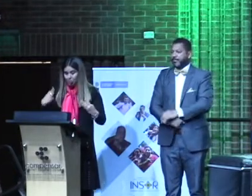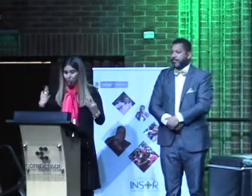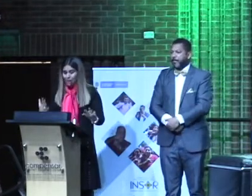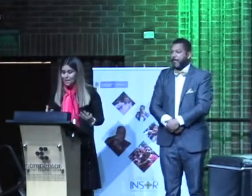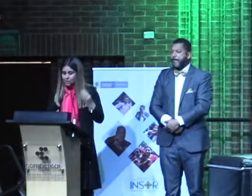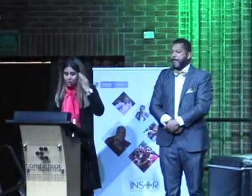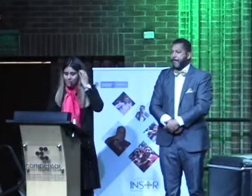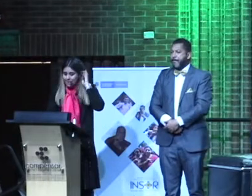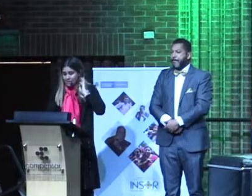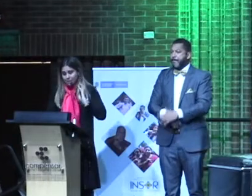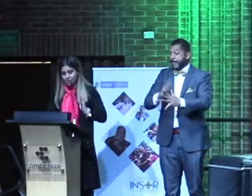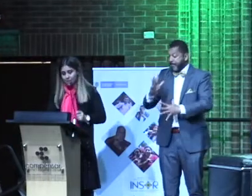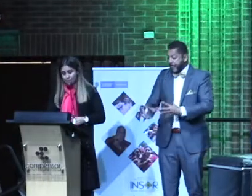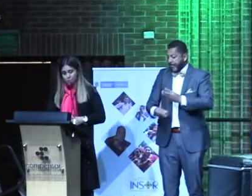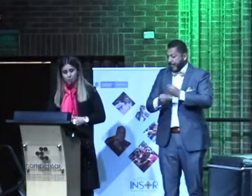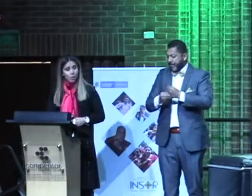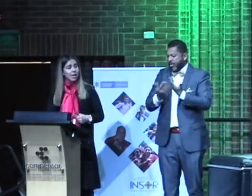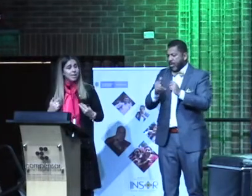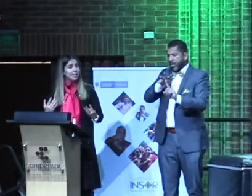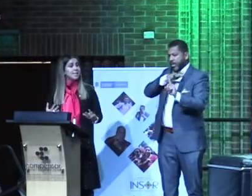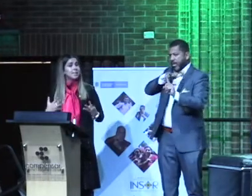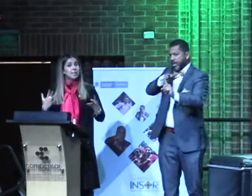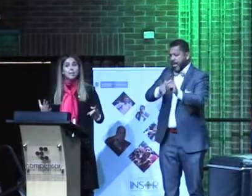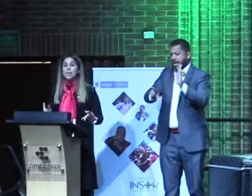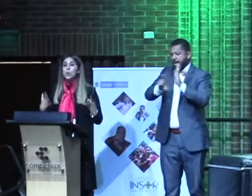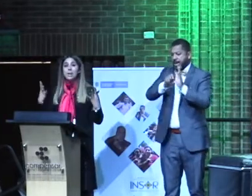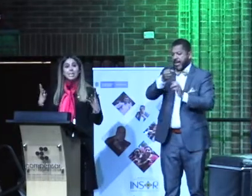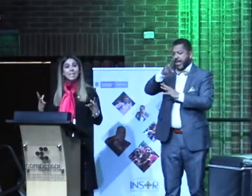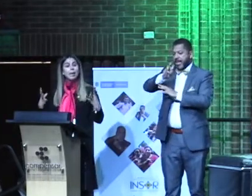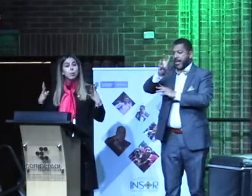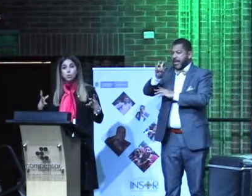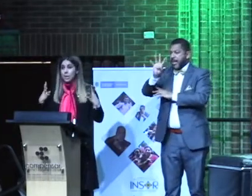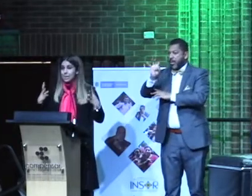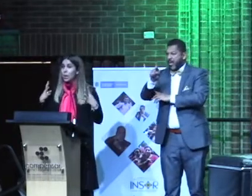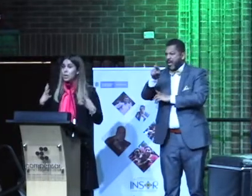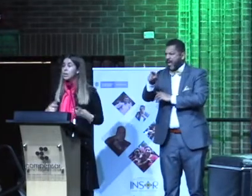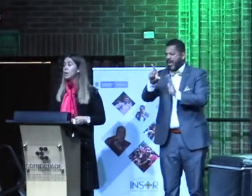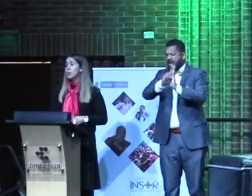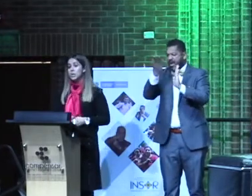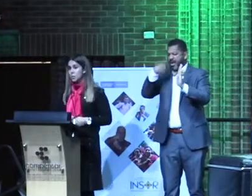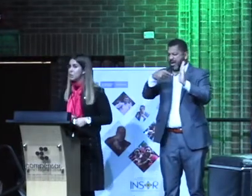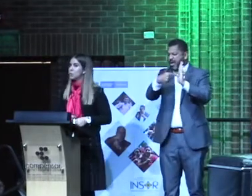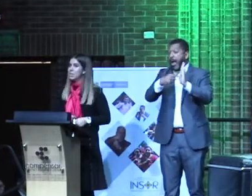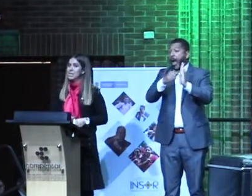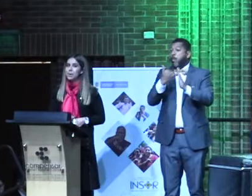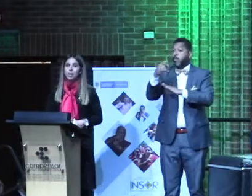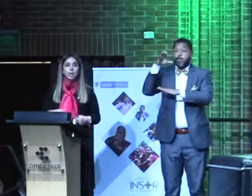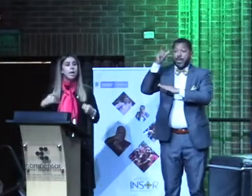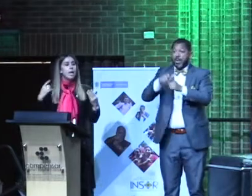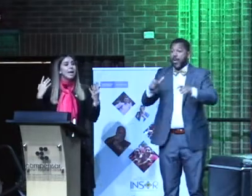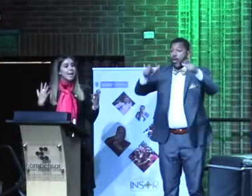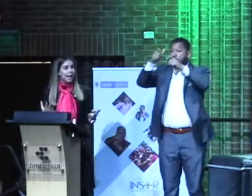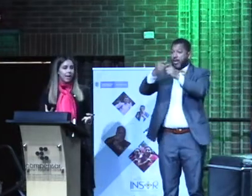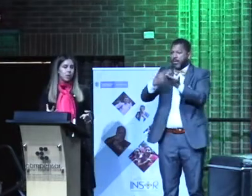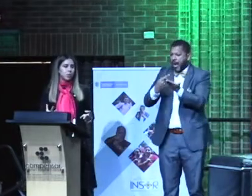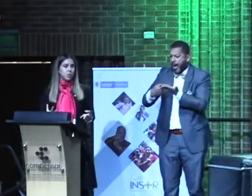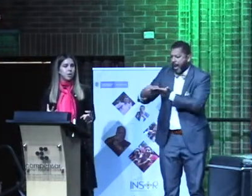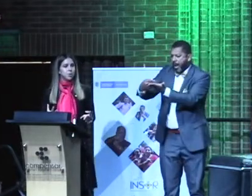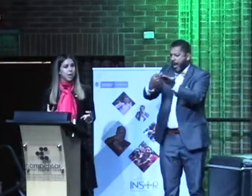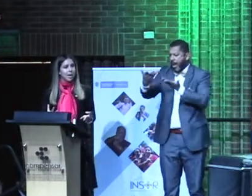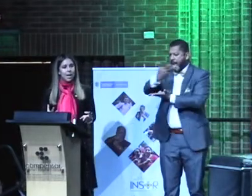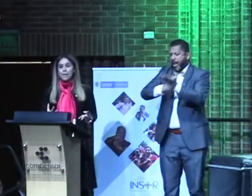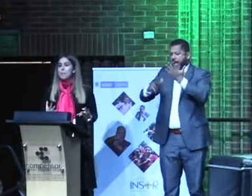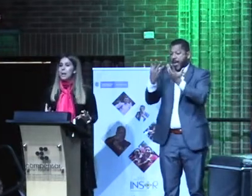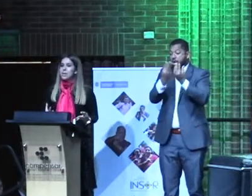Adicionalmente, hicimos la incidencia frente al proyecto de ley 1779, que es el que busca, que está ahorita en el Congreso, pasó tercer debate, crear el